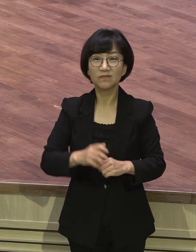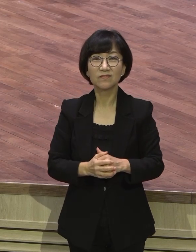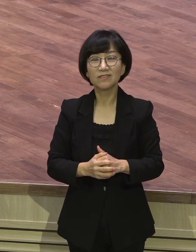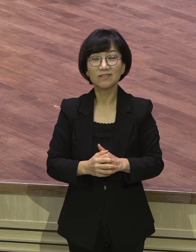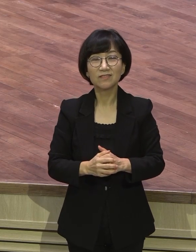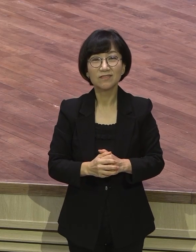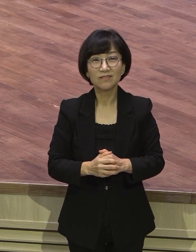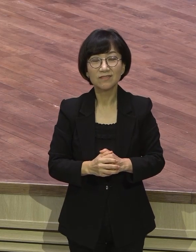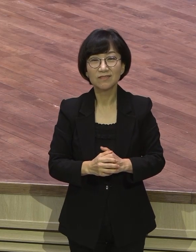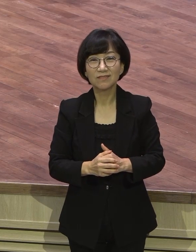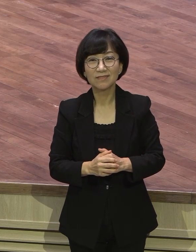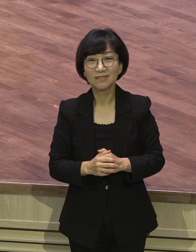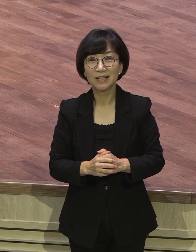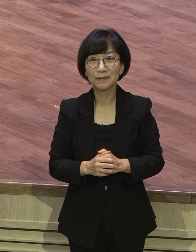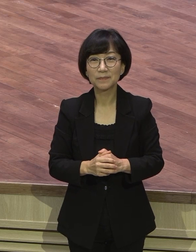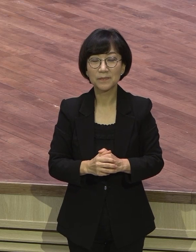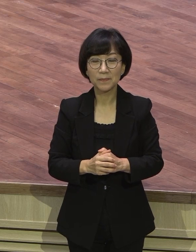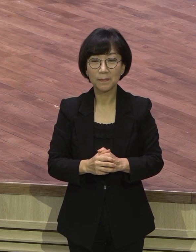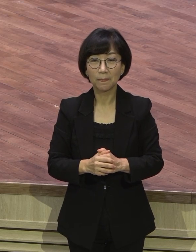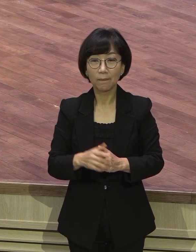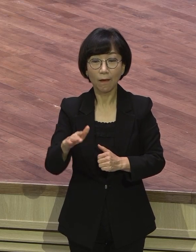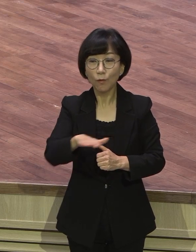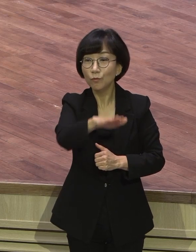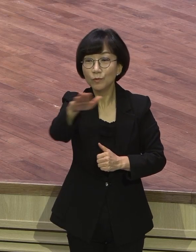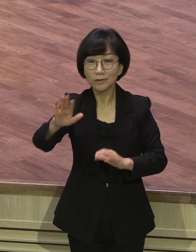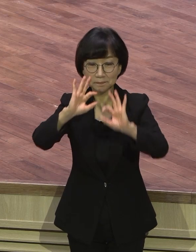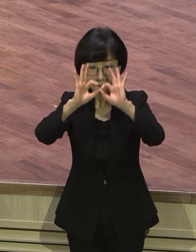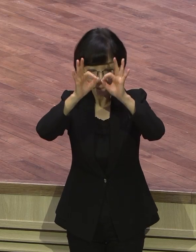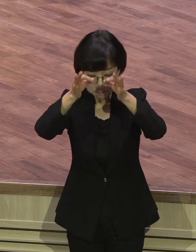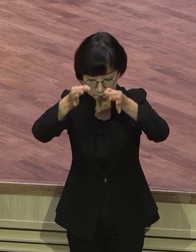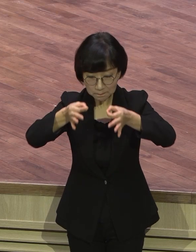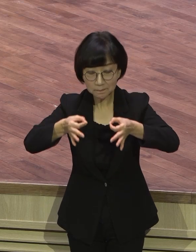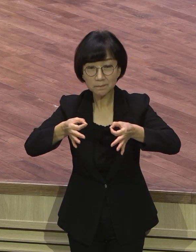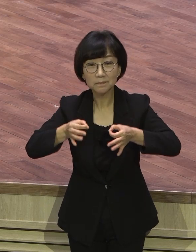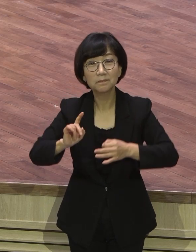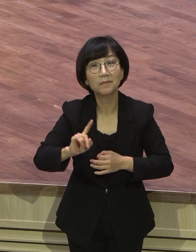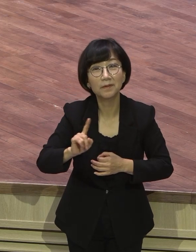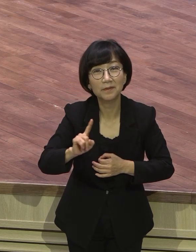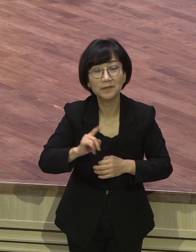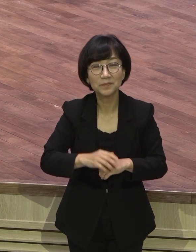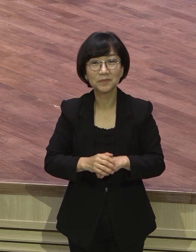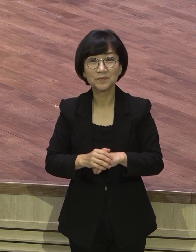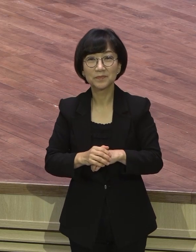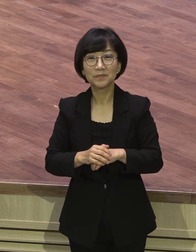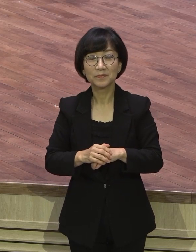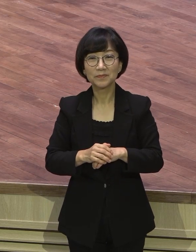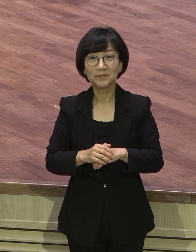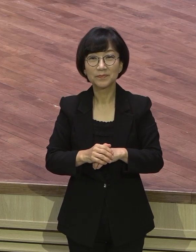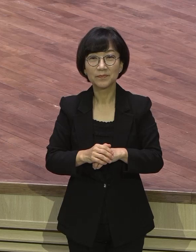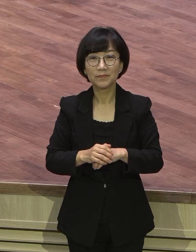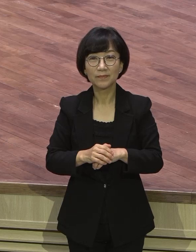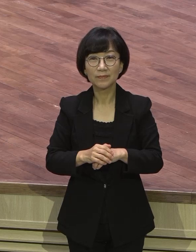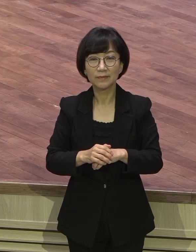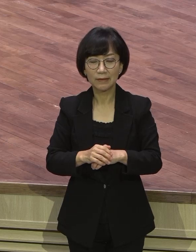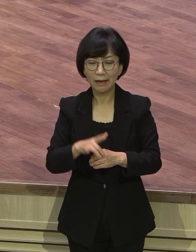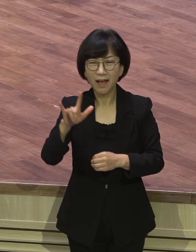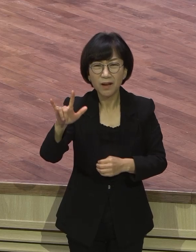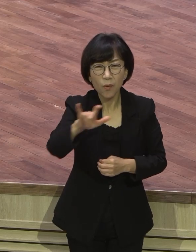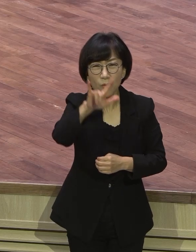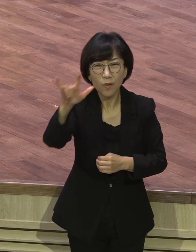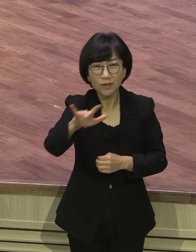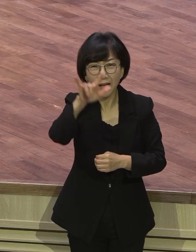그런데 우리의 삶은 어때야 됩니까? 우리의 삶은 일시적인 영향을 주는 이런